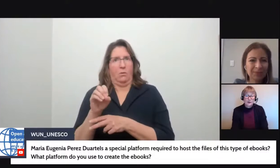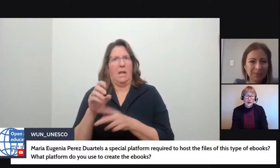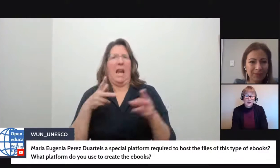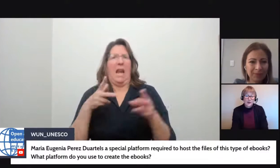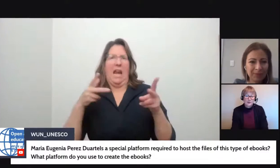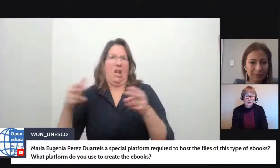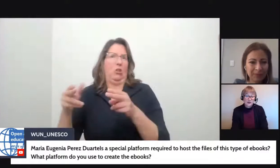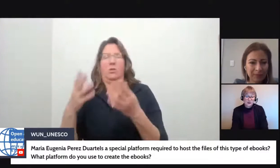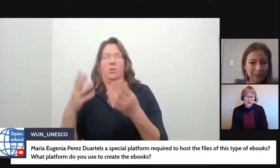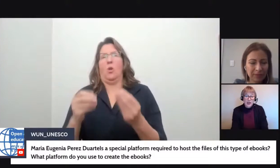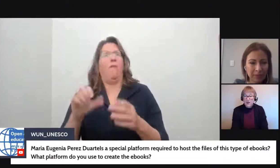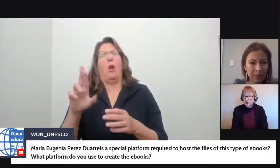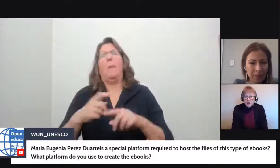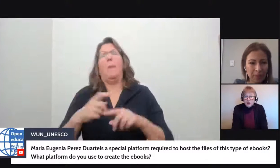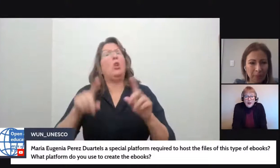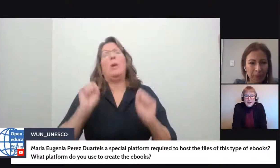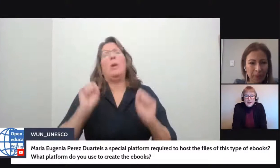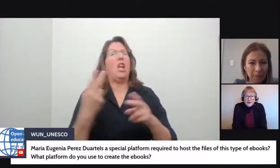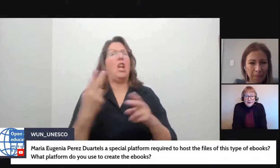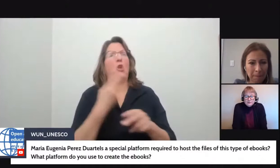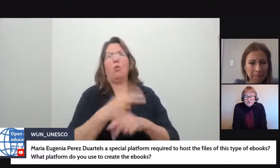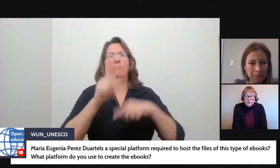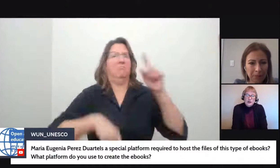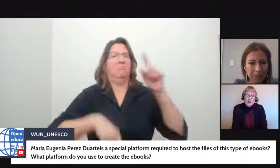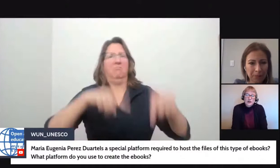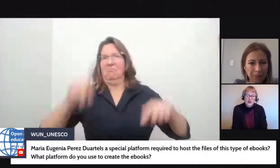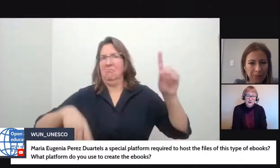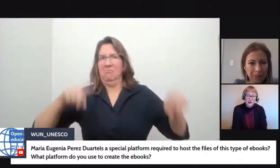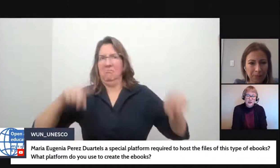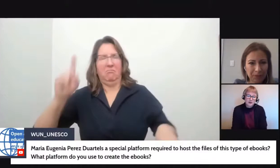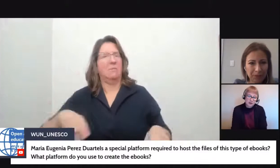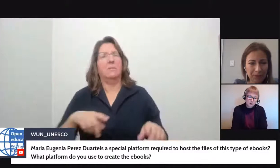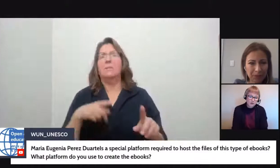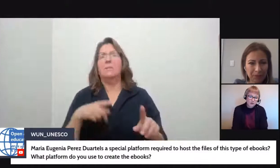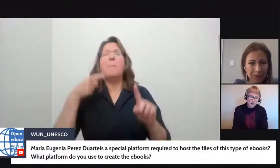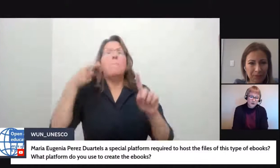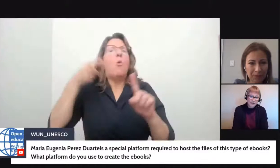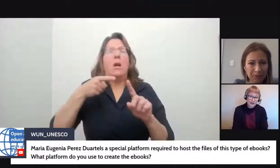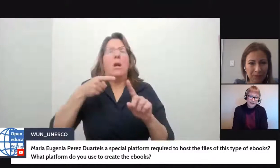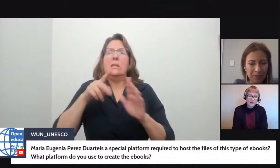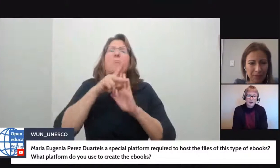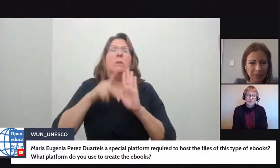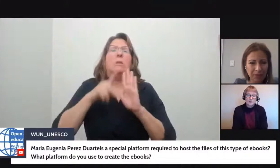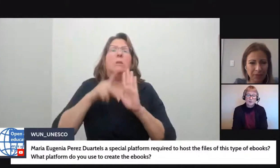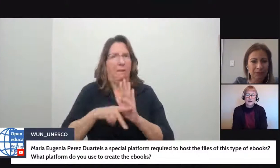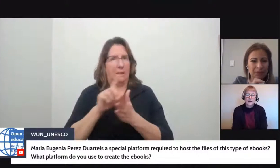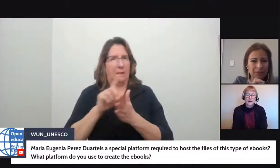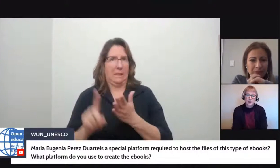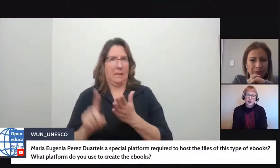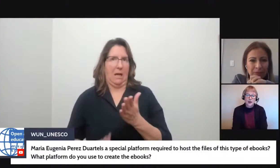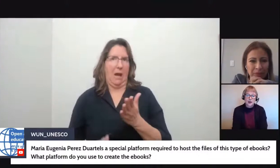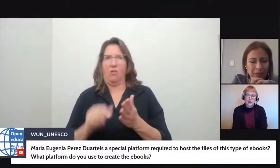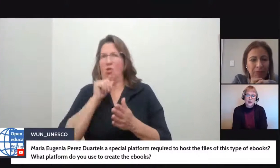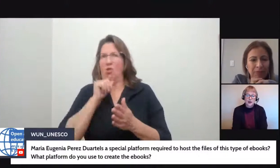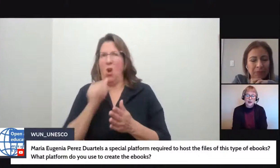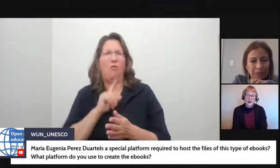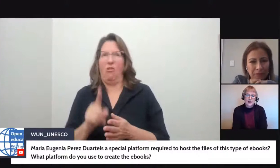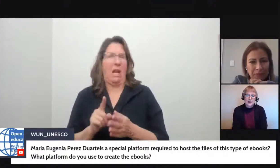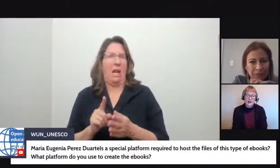si hay alguna plataforma especial requerida para poder tener este tipo de libros electrónicos. Ah, perdón, creo que es la misma pregunta,